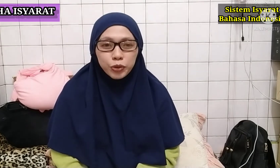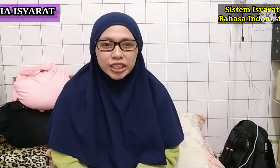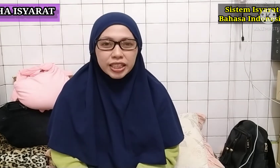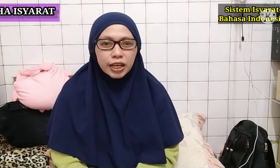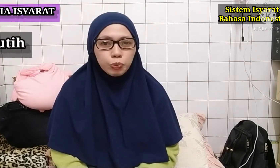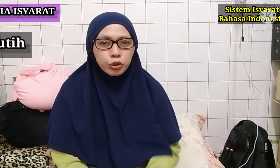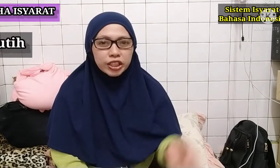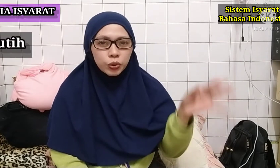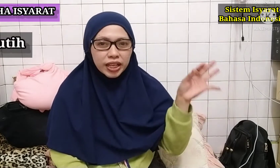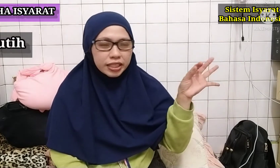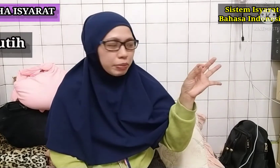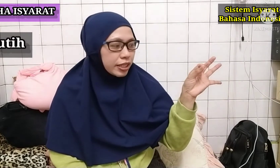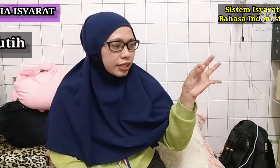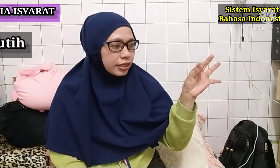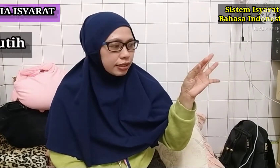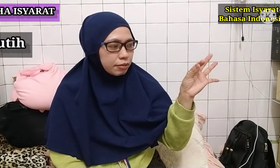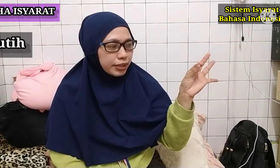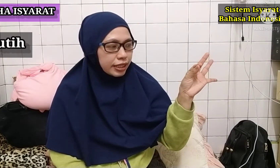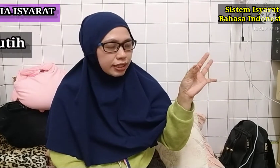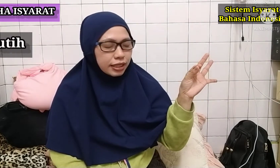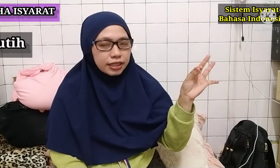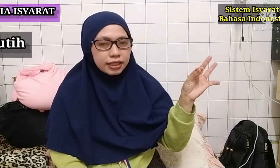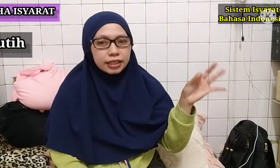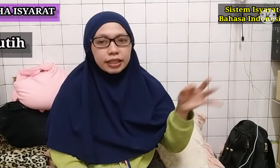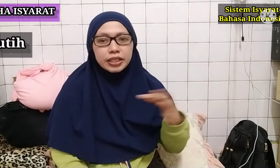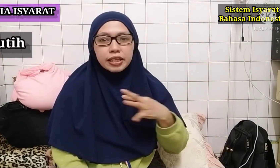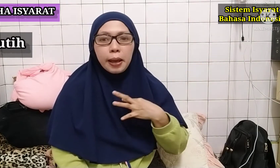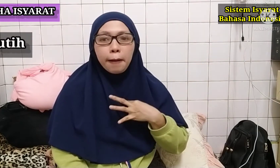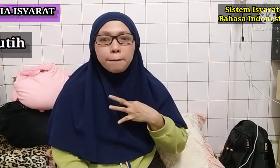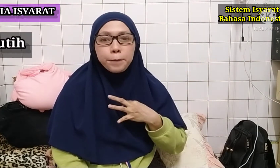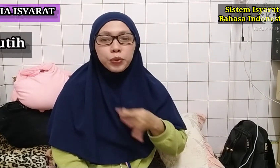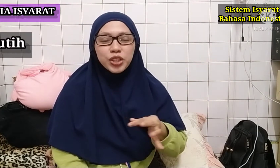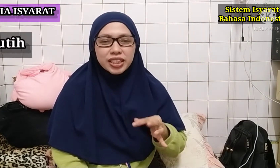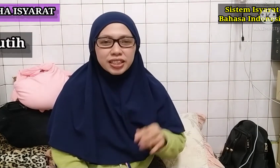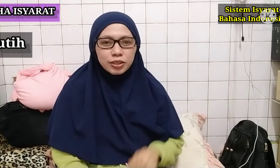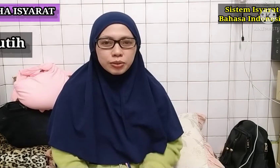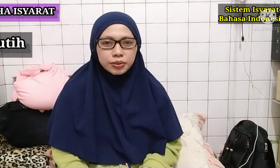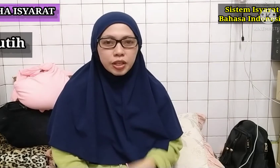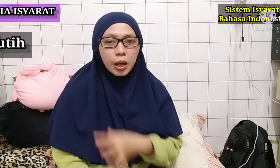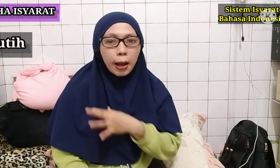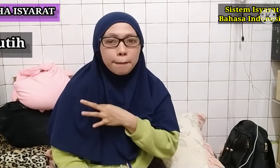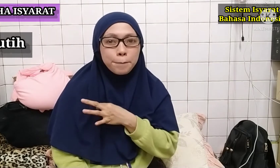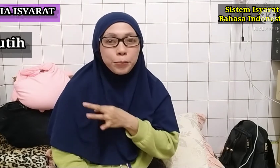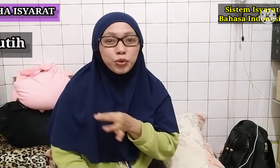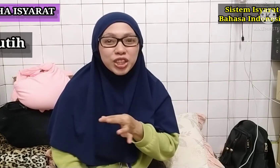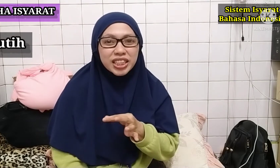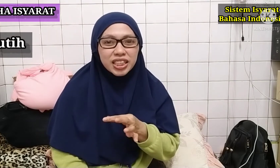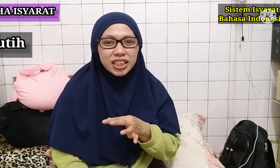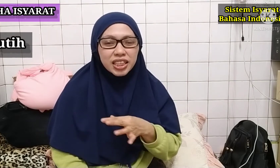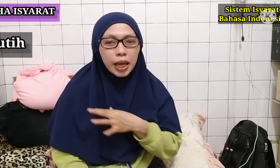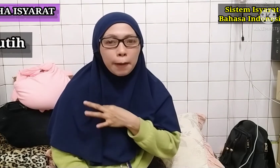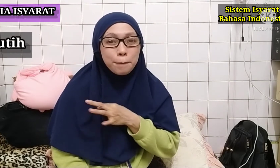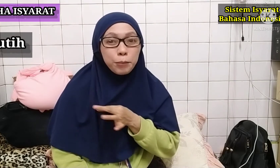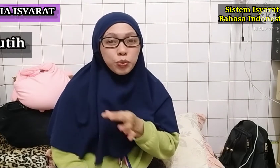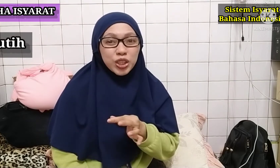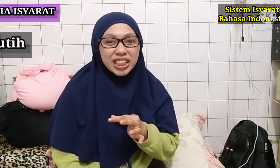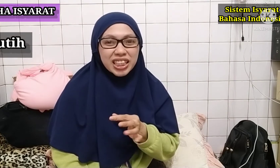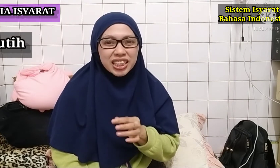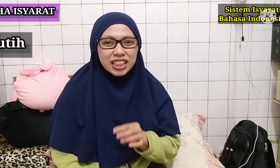putih. Kalau putih itu tangannya begini, begini, begini. Putih gitu. Putih, putih gitu